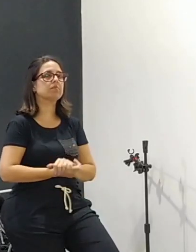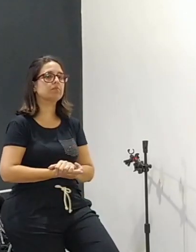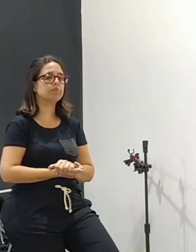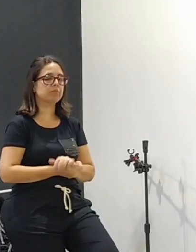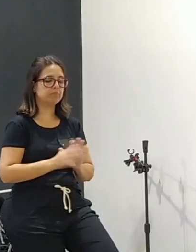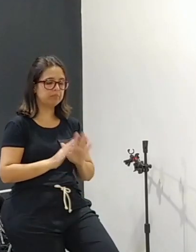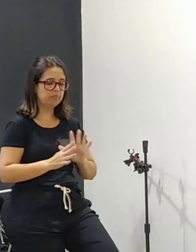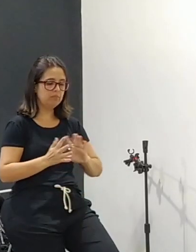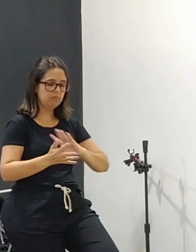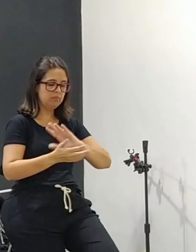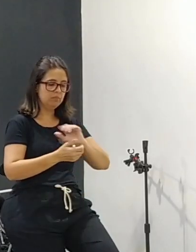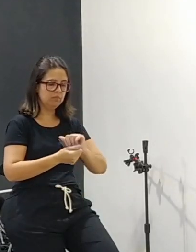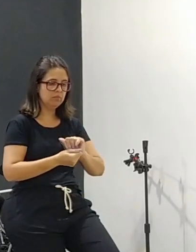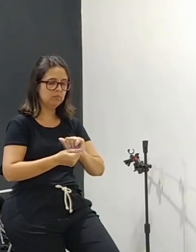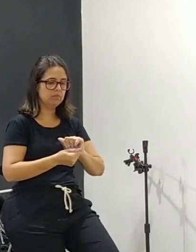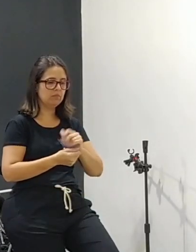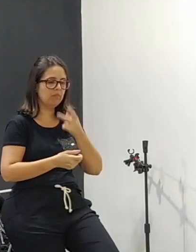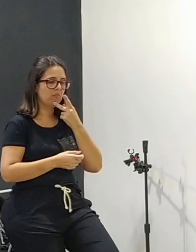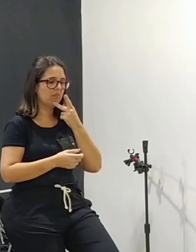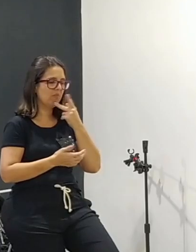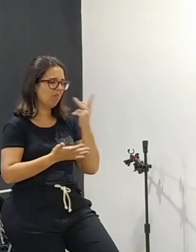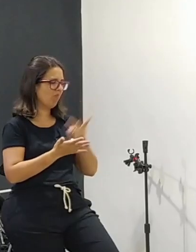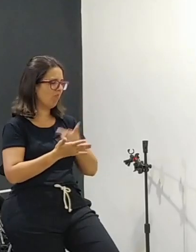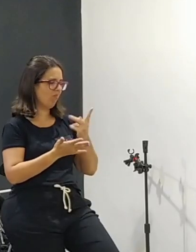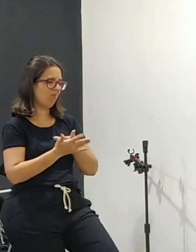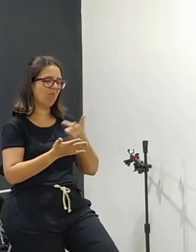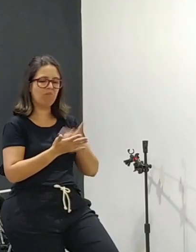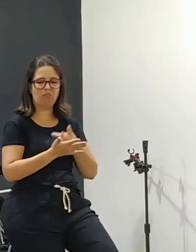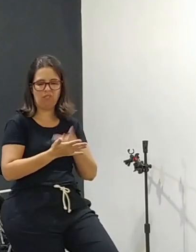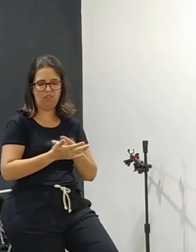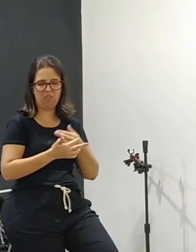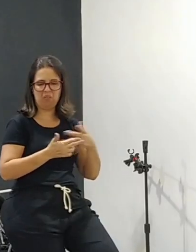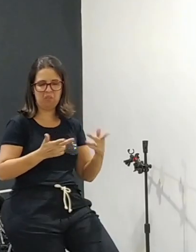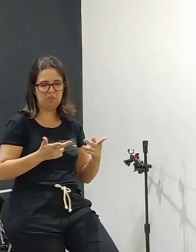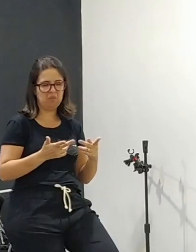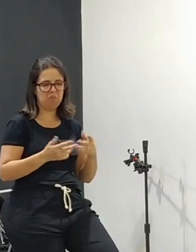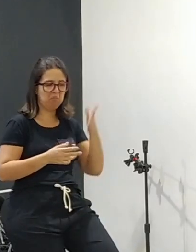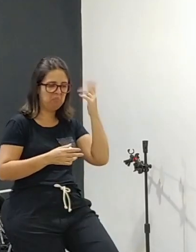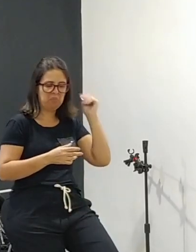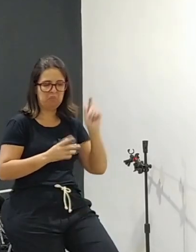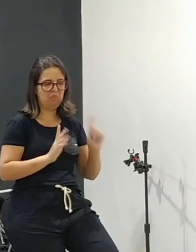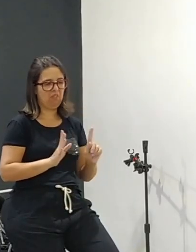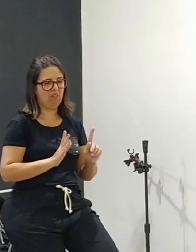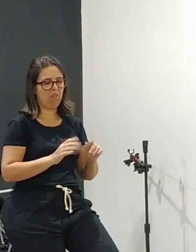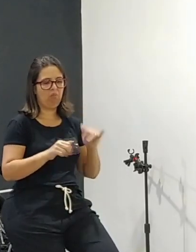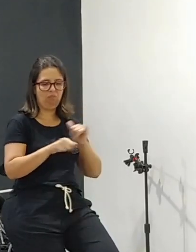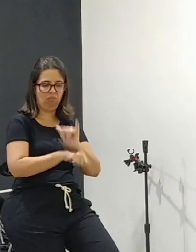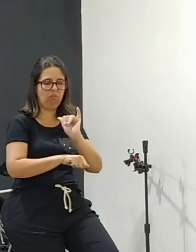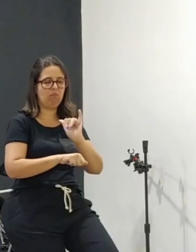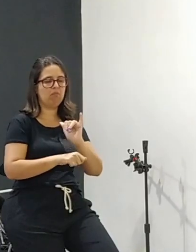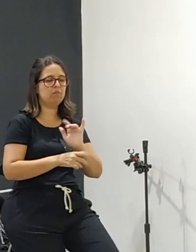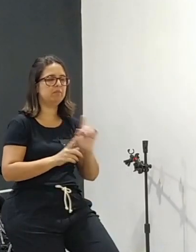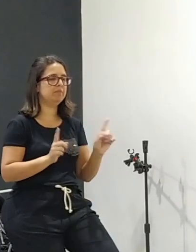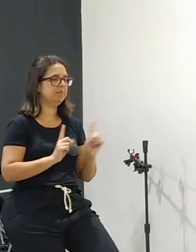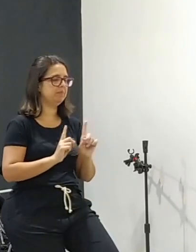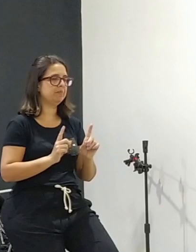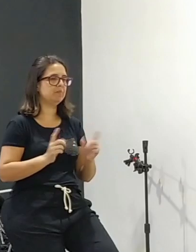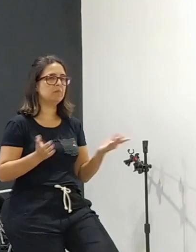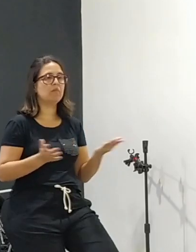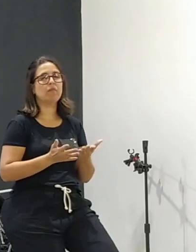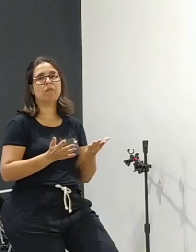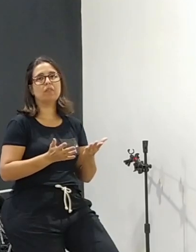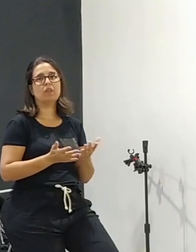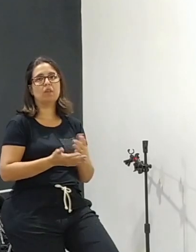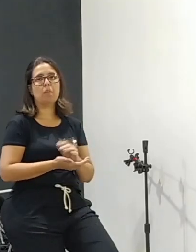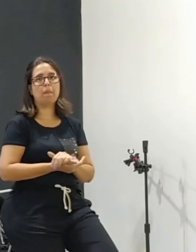o mundo está dizendo para você, não é nada disso, eles estão lá falando coisas que eles não sabem, estão tentando te enganar, né? Hoje muitas vezes